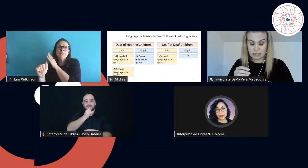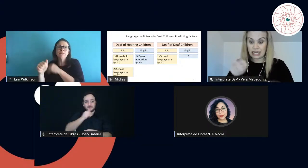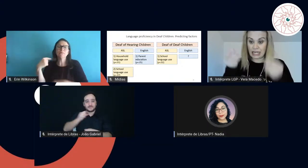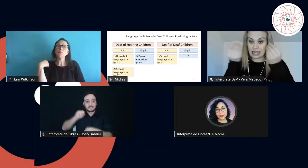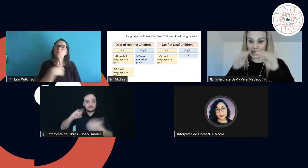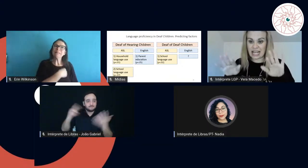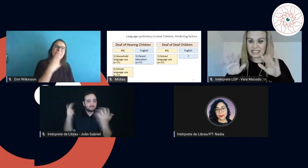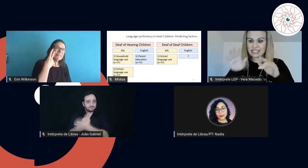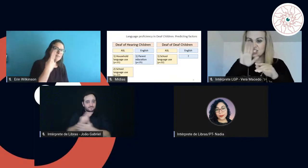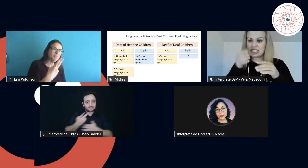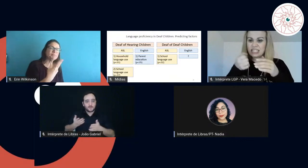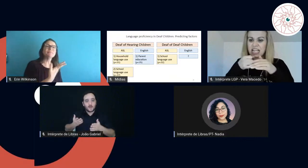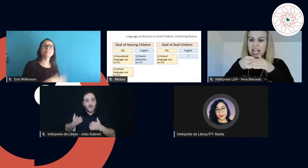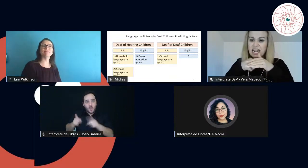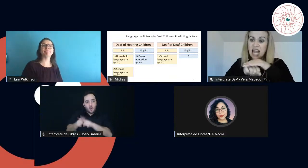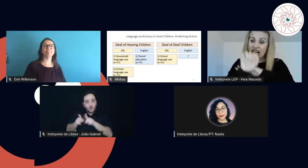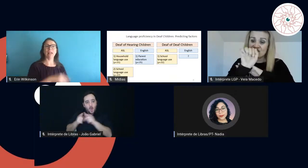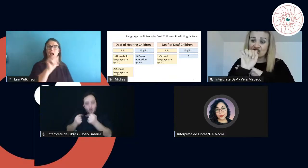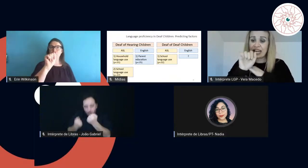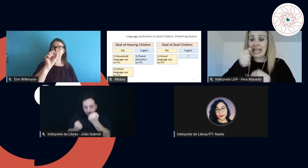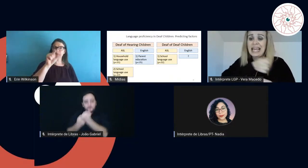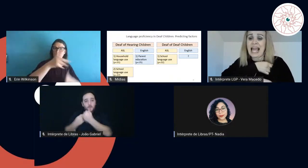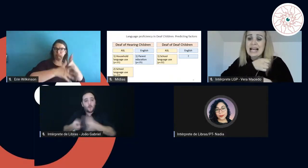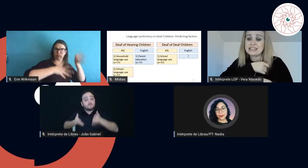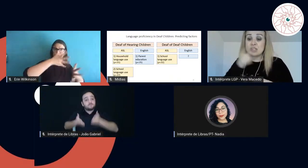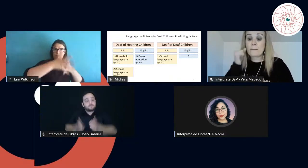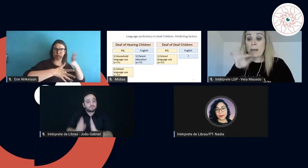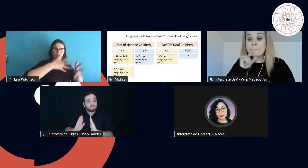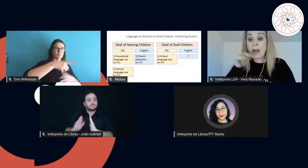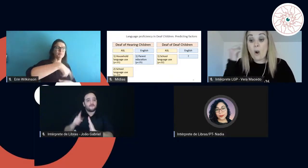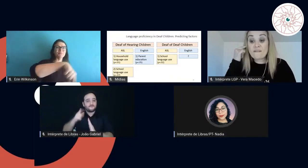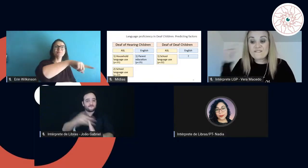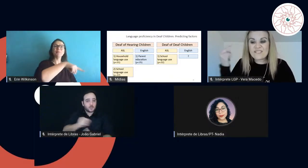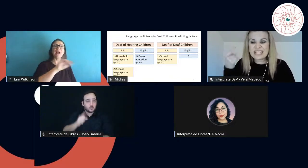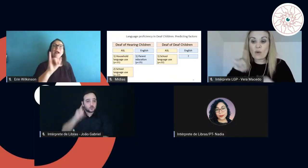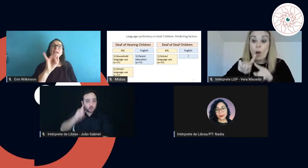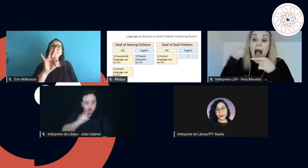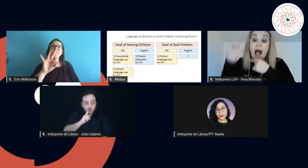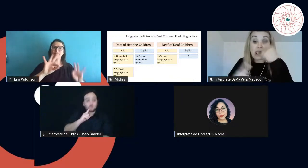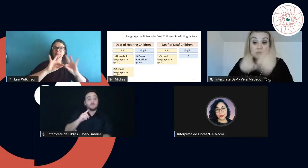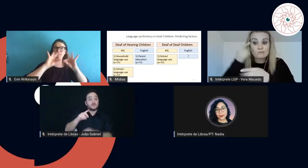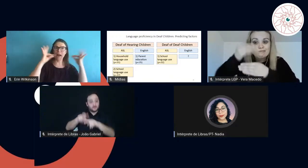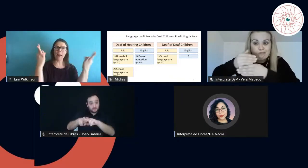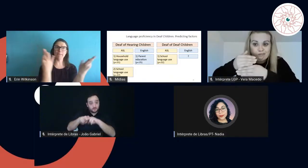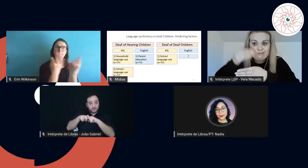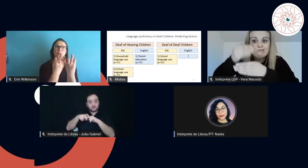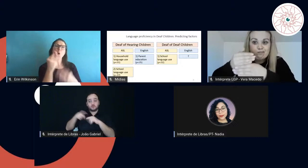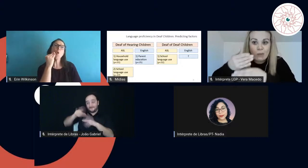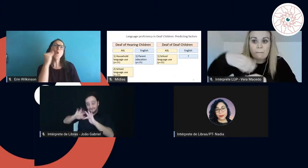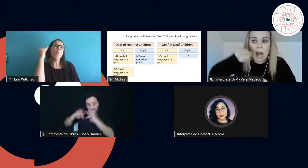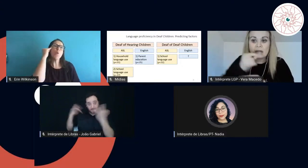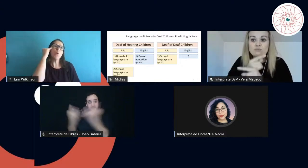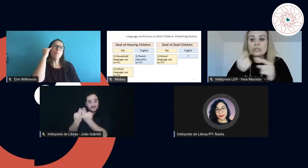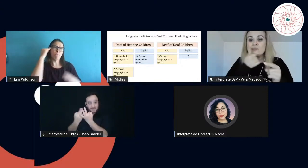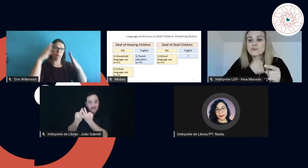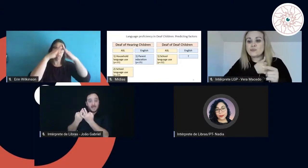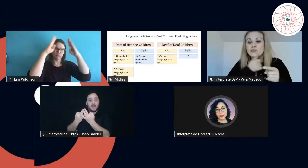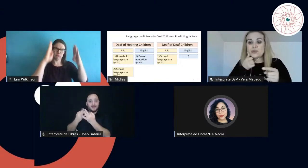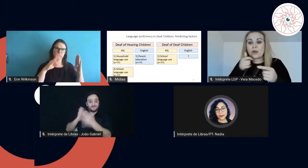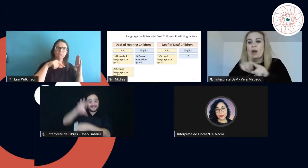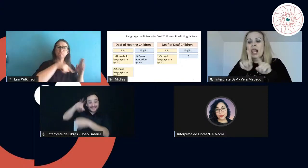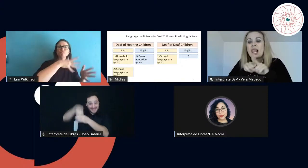em lares de ouvintes, elas têm certos entraves, né? porque elas sofrem eh da